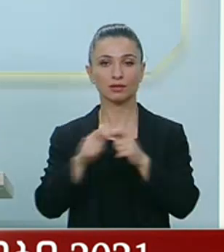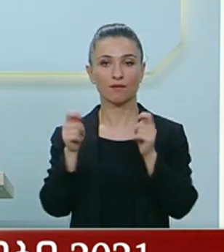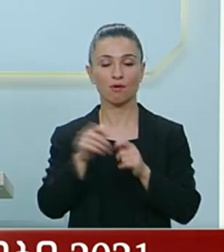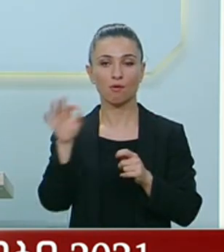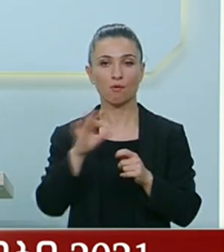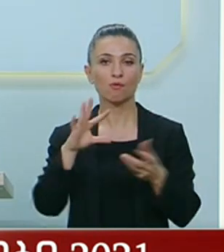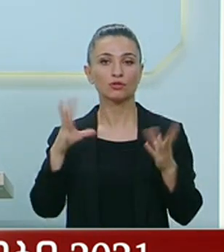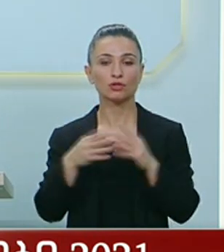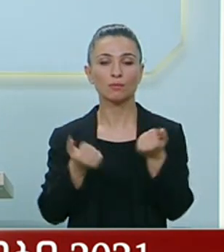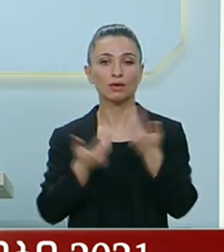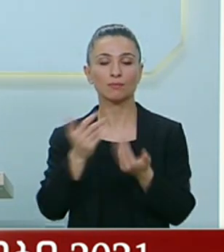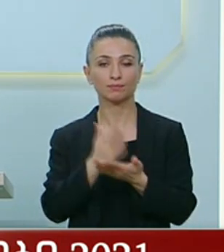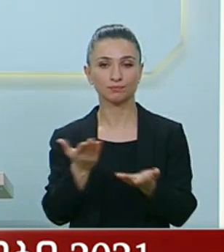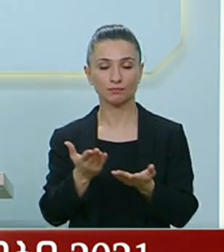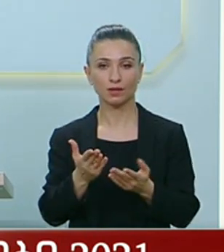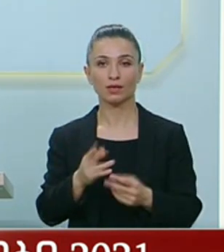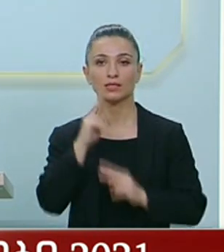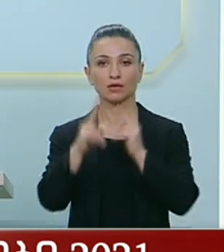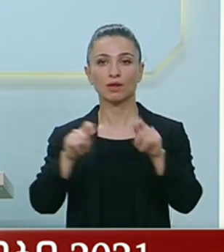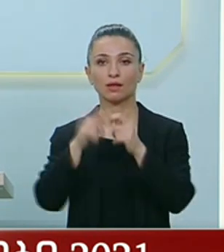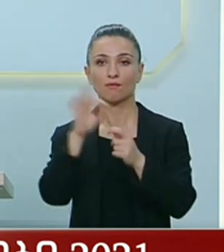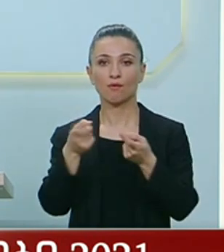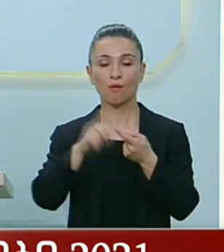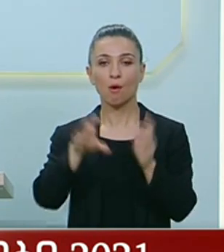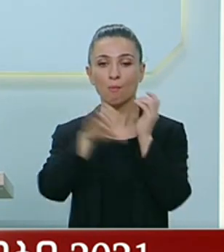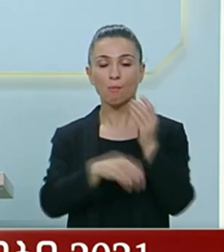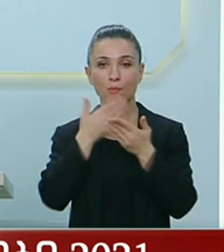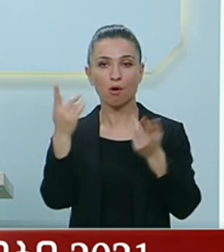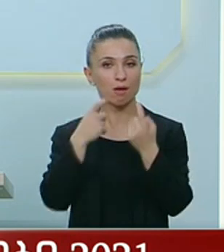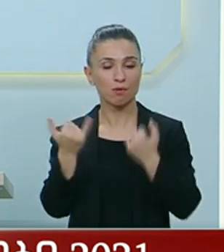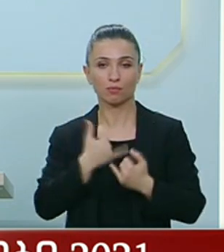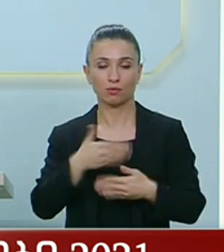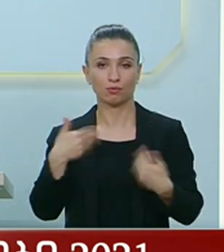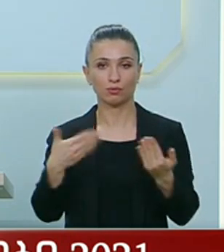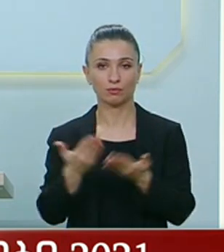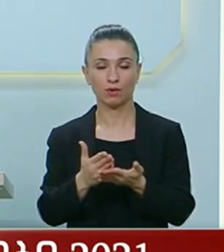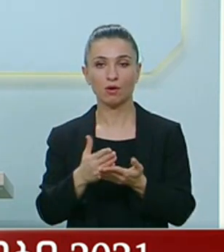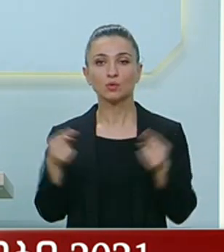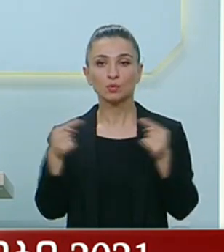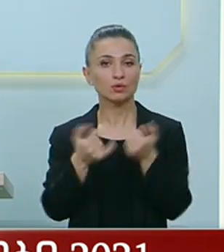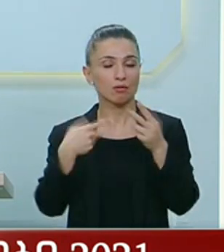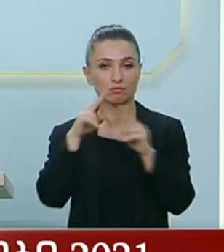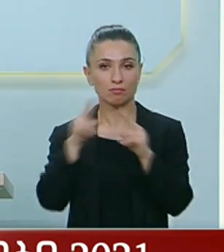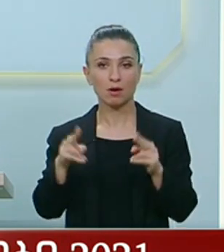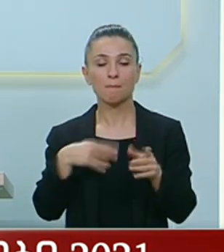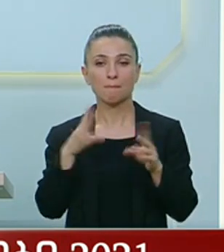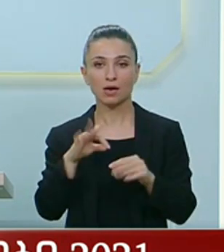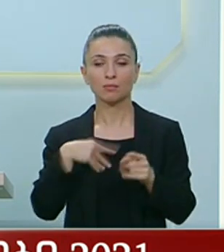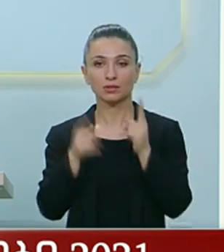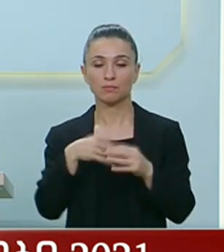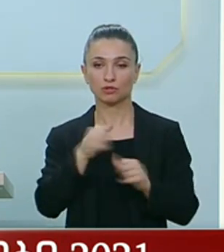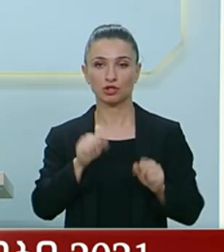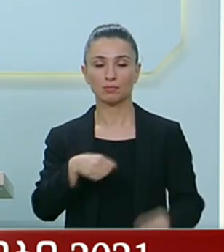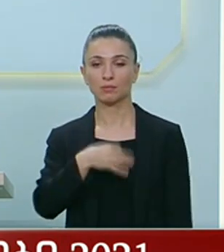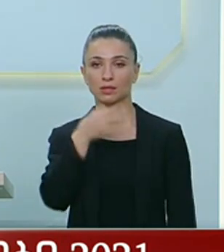result.cc.gov.gr. რაც შეეხება საჩივრებსა და დარღვევებს, ბოლო ინფორმაცია არ მაქვს ზუსტი რაოდენობა, თუმცა დანამდვილებით შემიძლია გითხრათ,